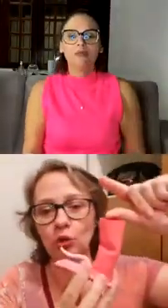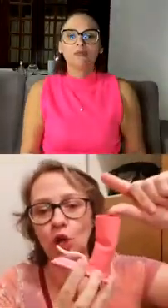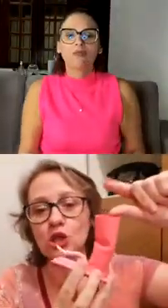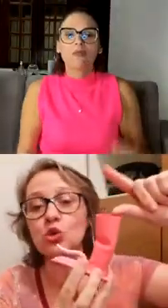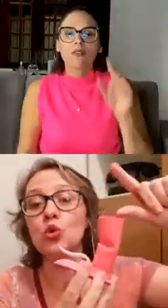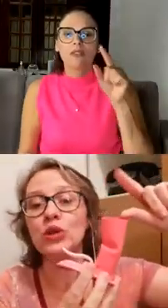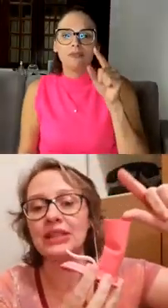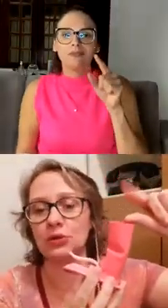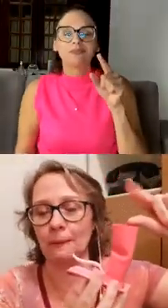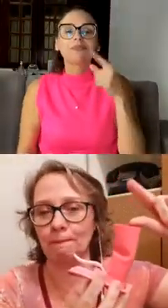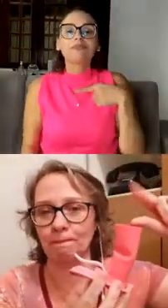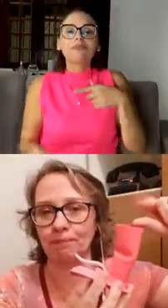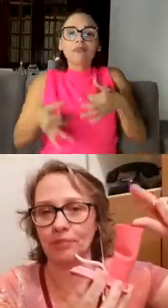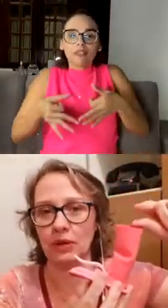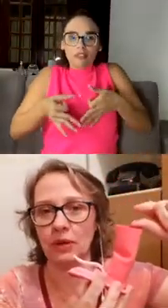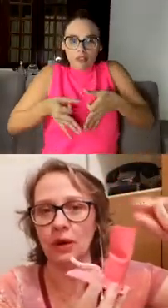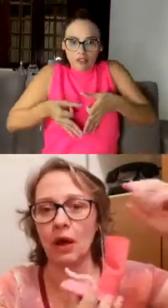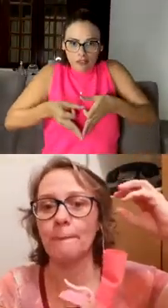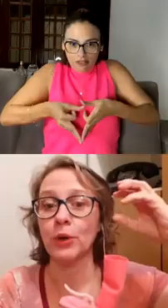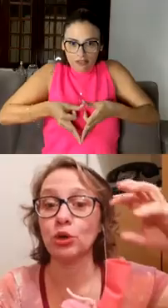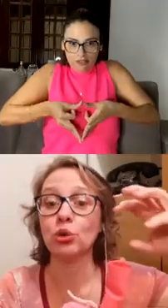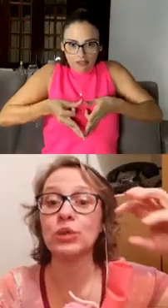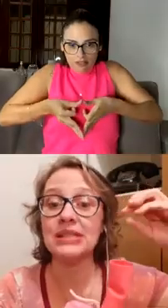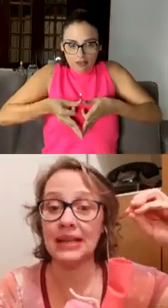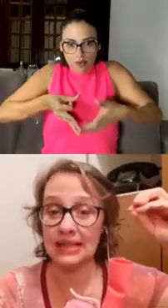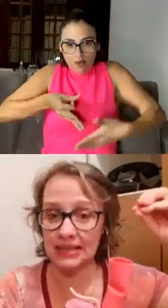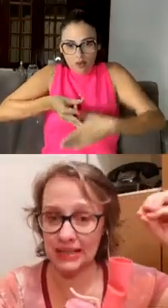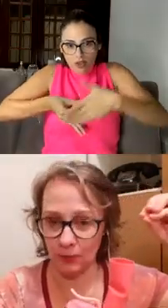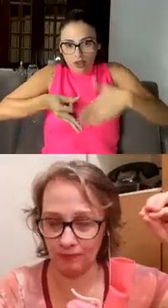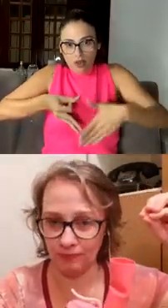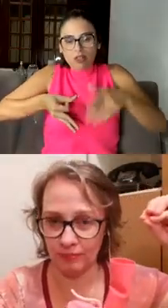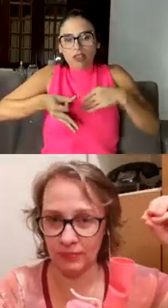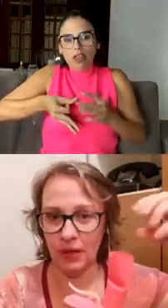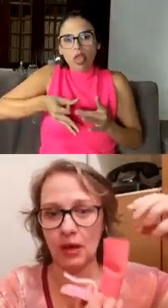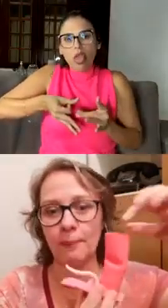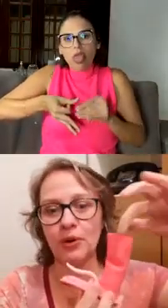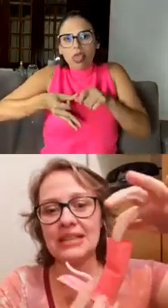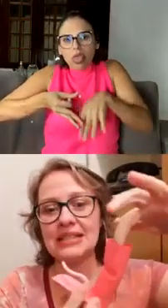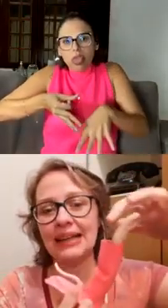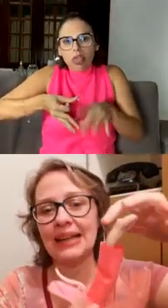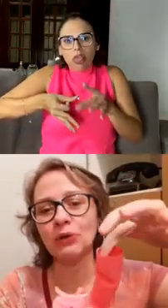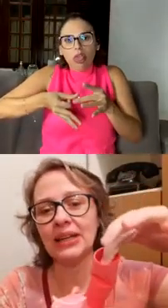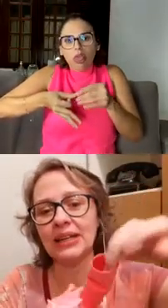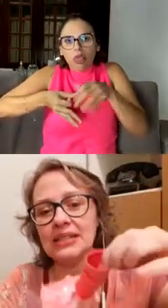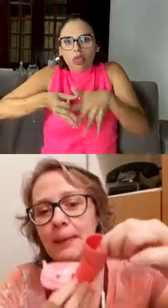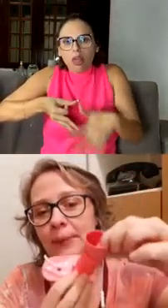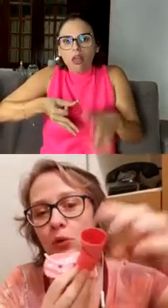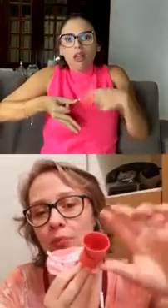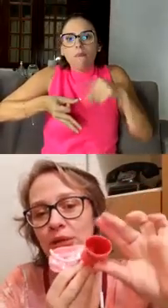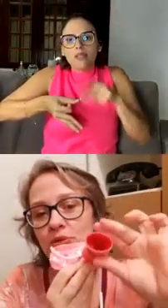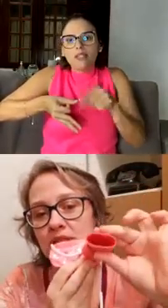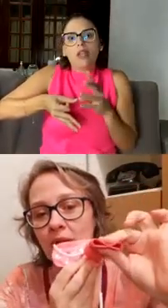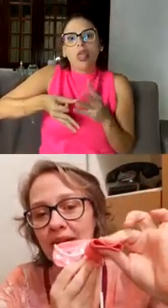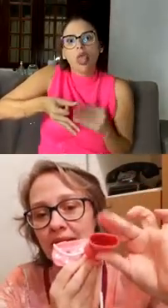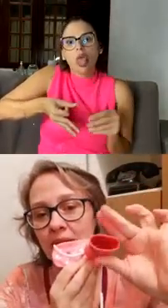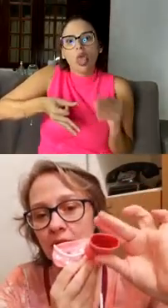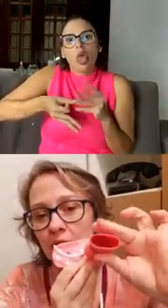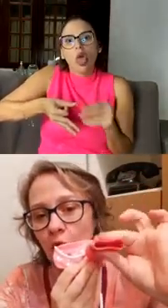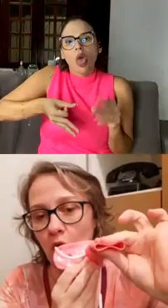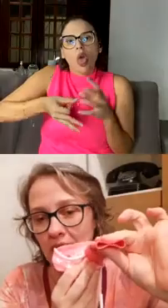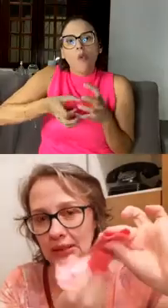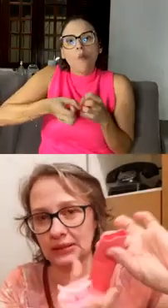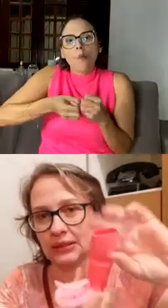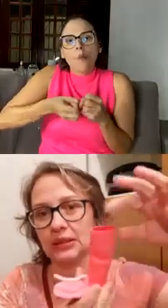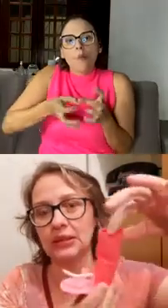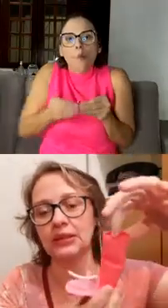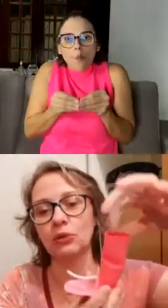O nosso útero produz secreção. Porque esse canal tem que estar sempre úmido, senão ele